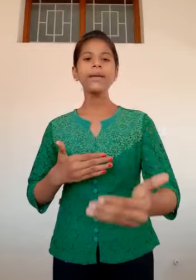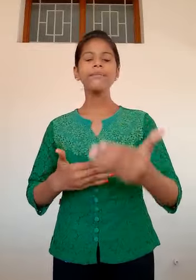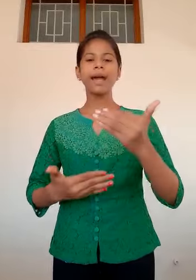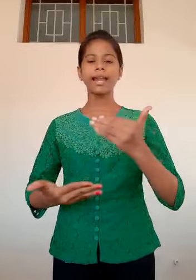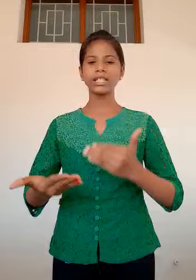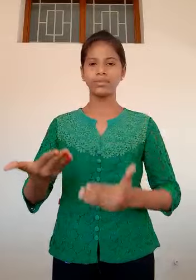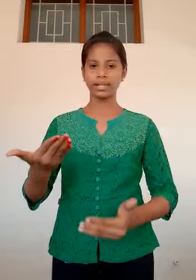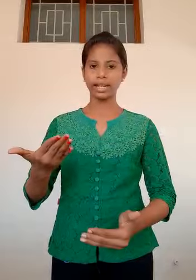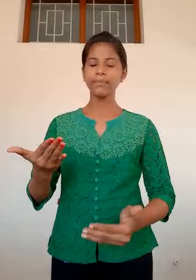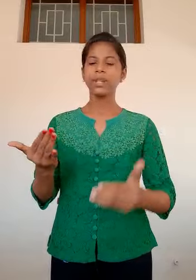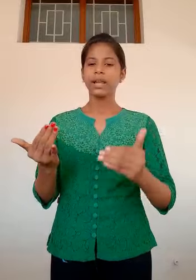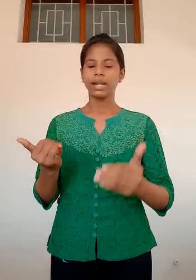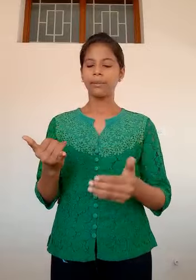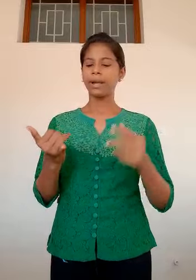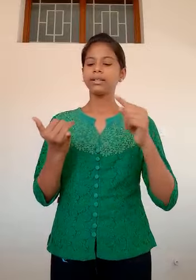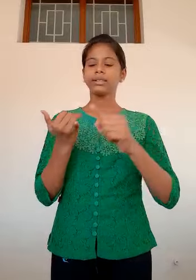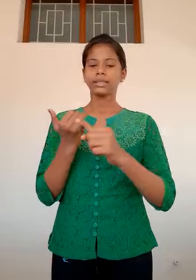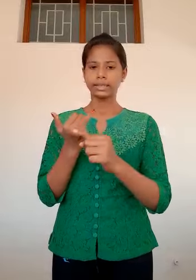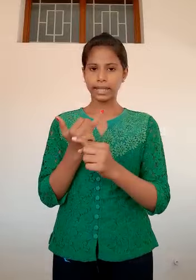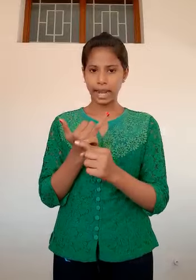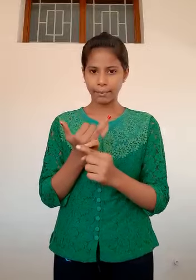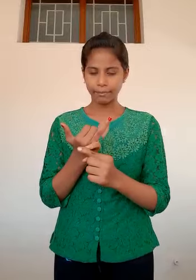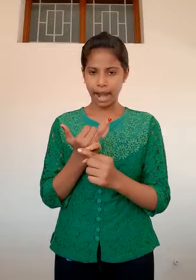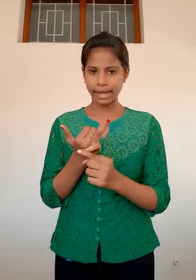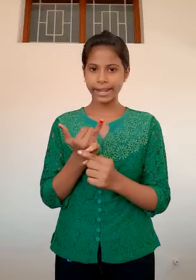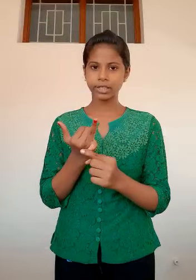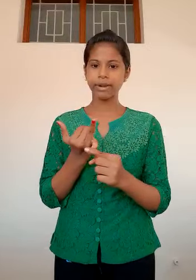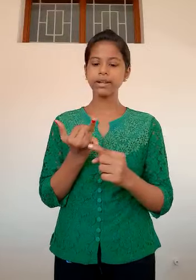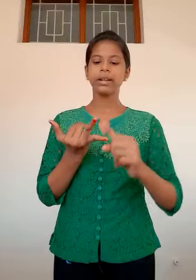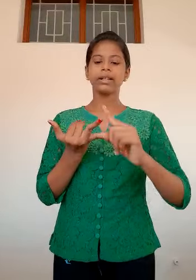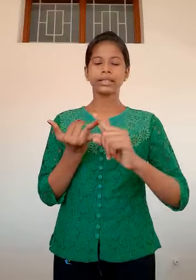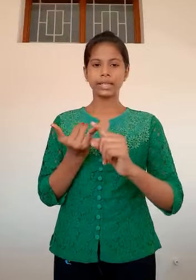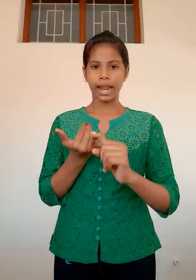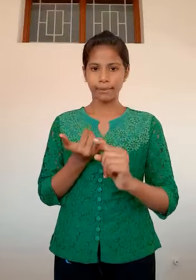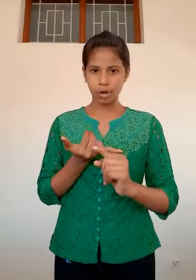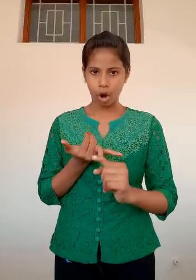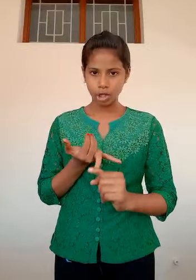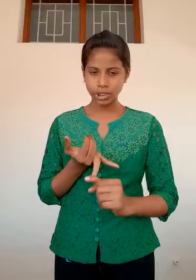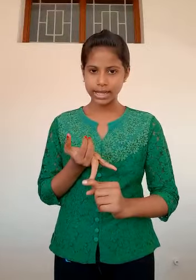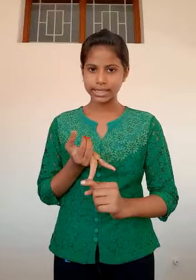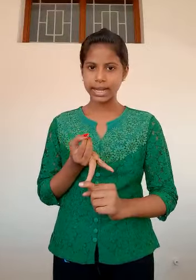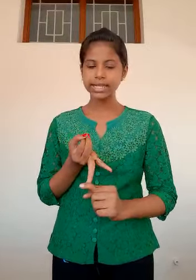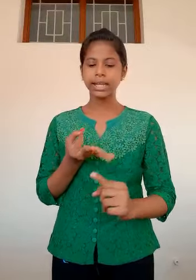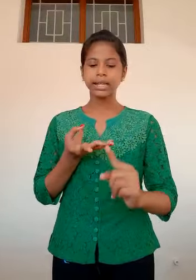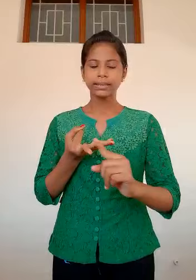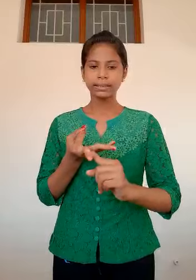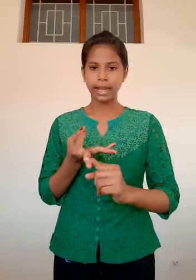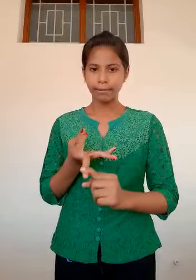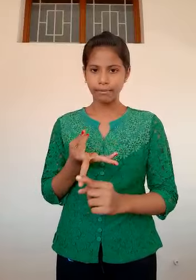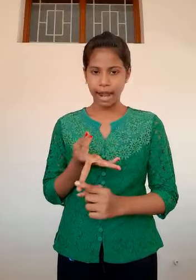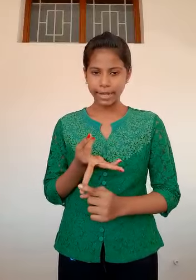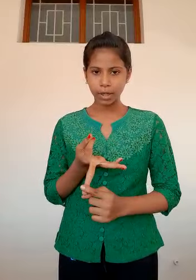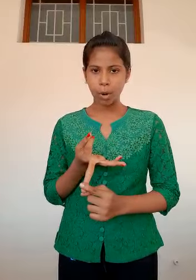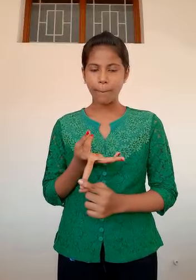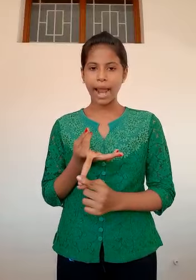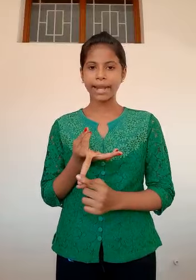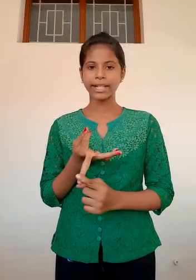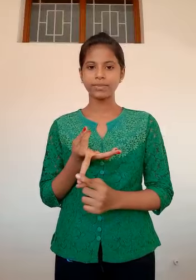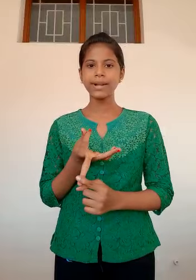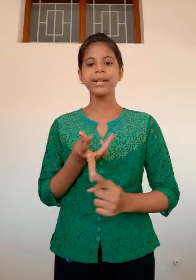MANAGEMENT நம்ப TIME MANAGEMENT TIME CONSCIOUSNESS TIME MICROMANAGEMENT